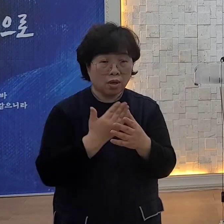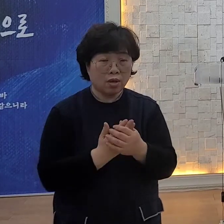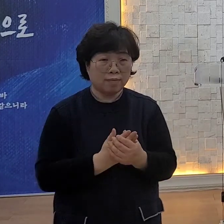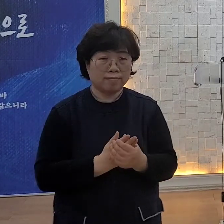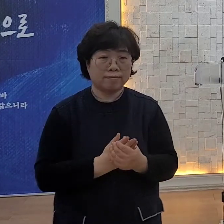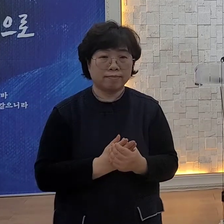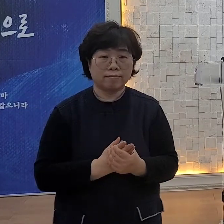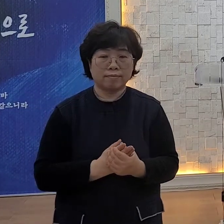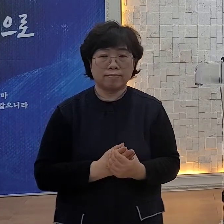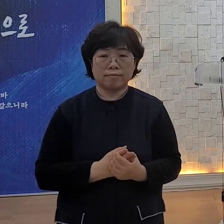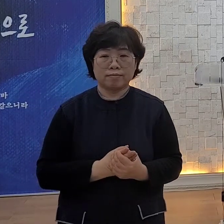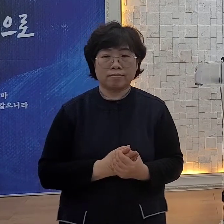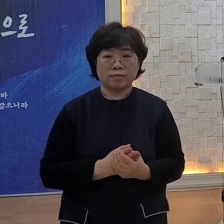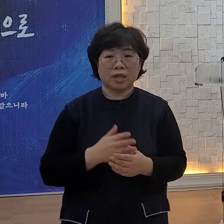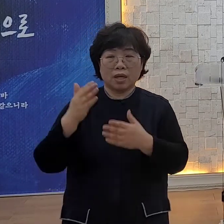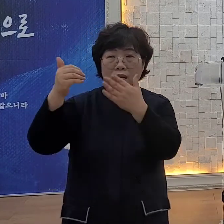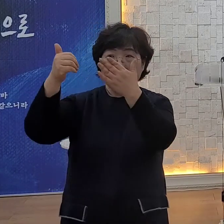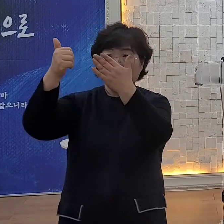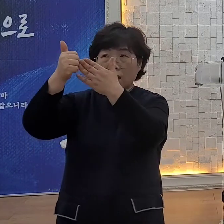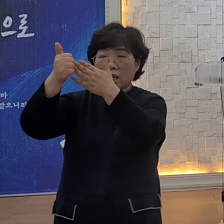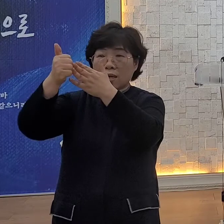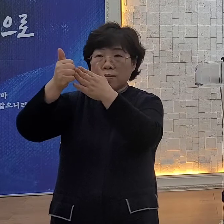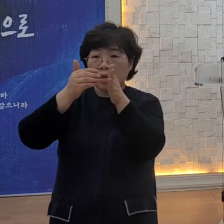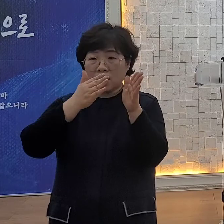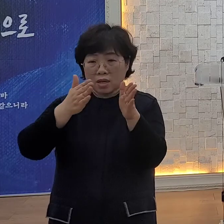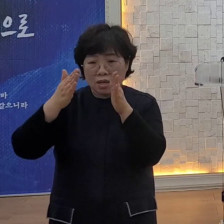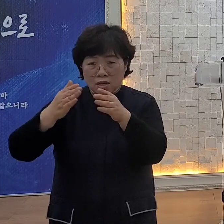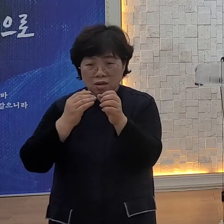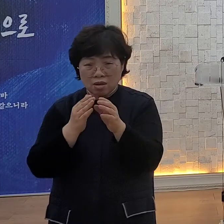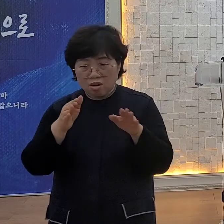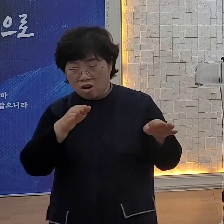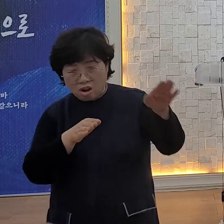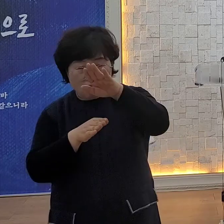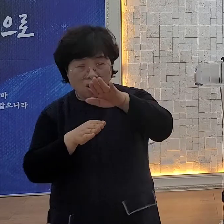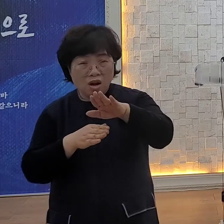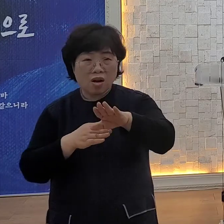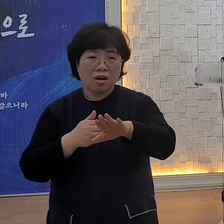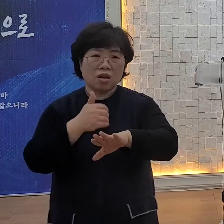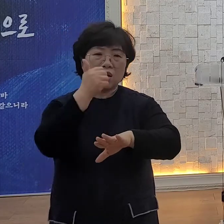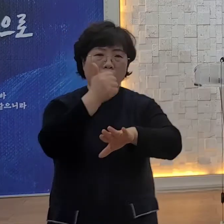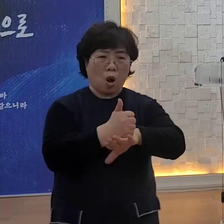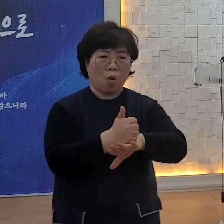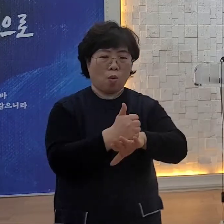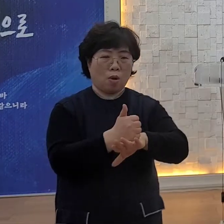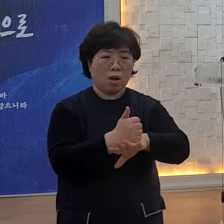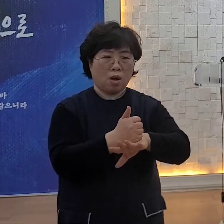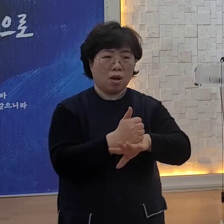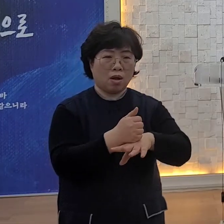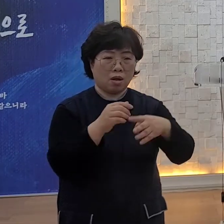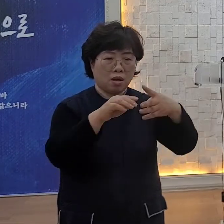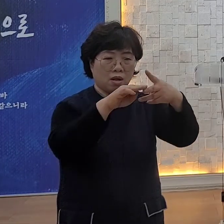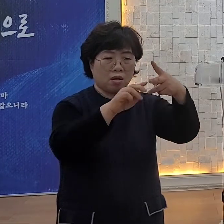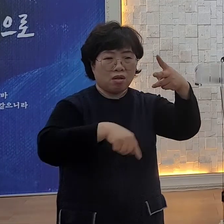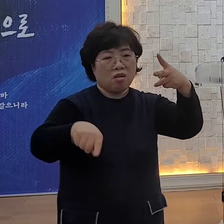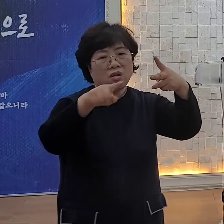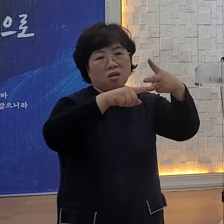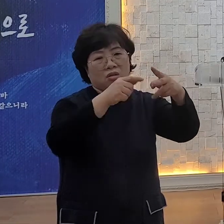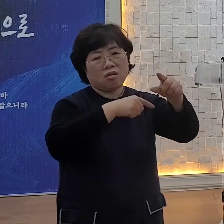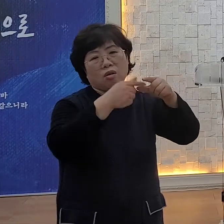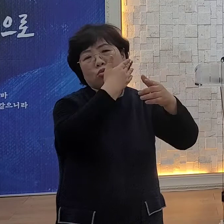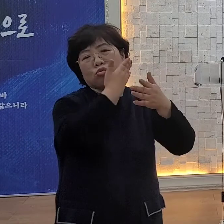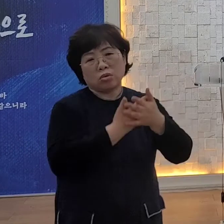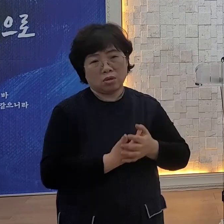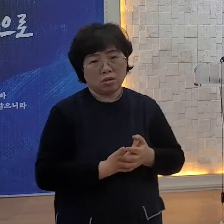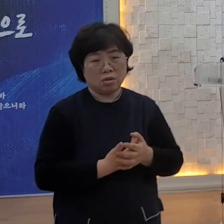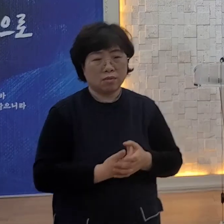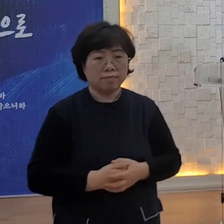이 마지막 시대에 하나님의 진리를 순리를 영리로 바꾼 결과다라는 것을 오늘 성경은 우리에게 가르쳐주고 있습니다. 말씀